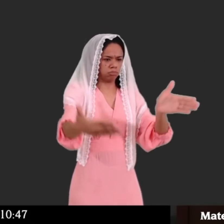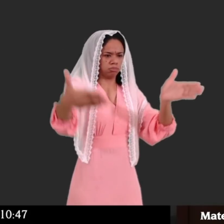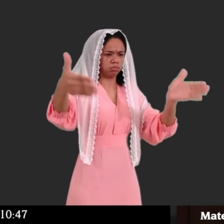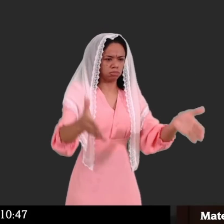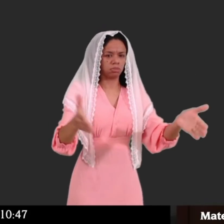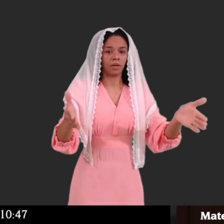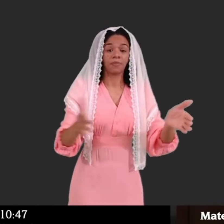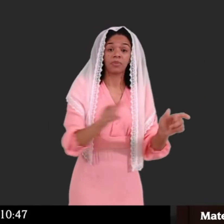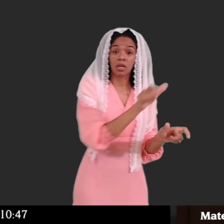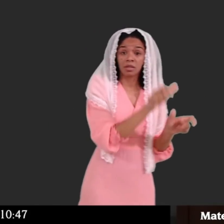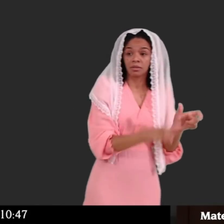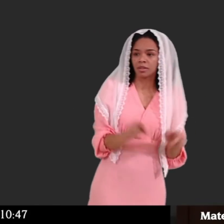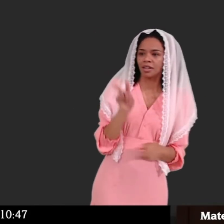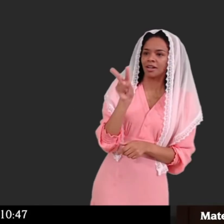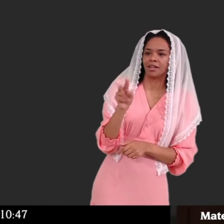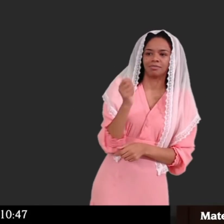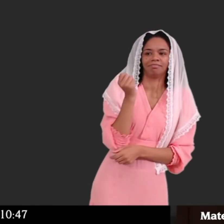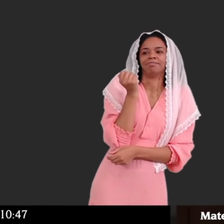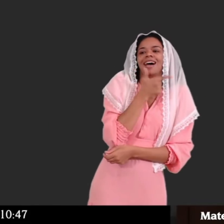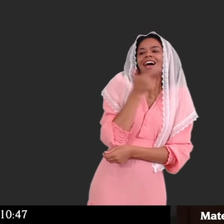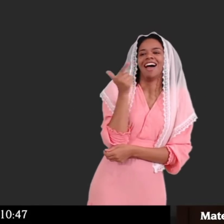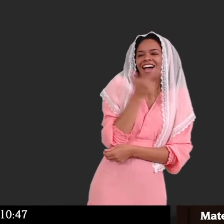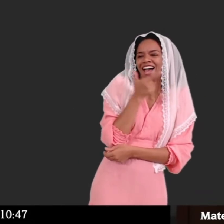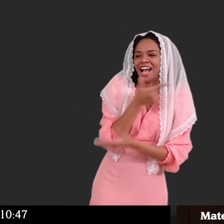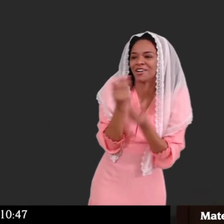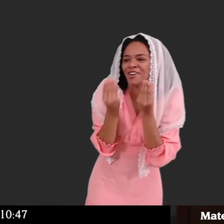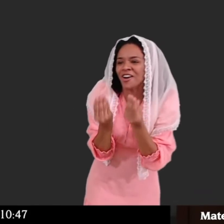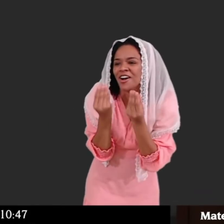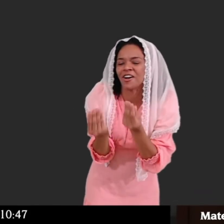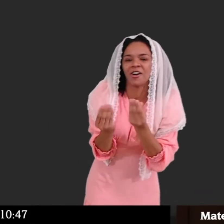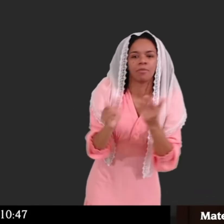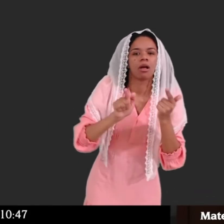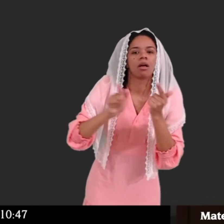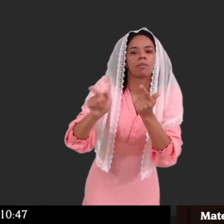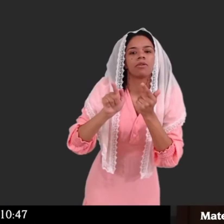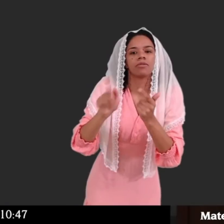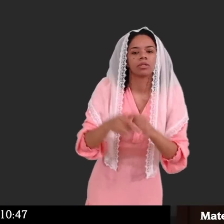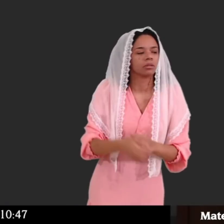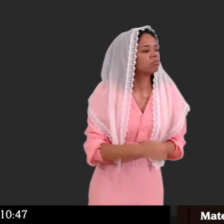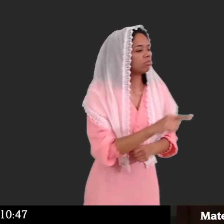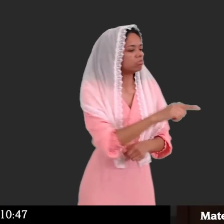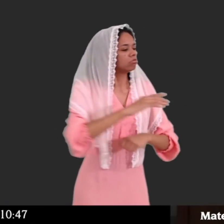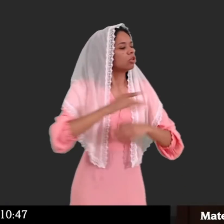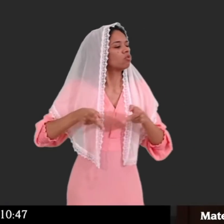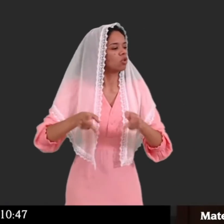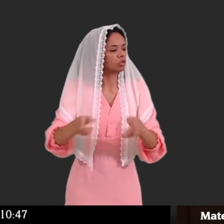veio e que a coisa apertou, Noé tinha uma arca e ninguém mais tinha,